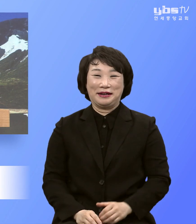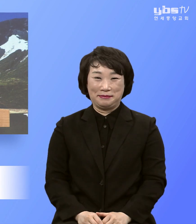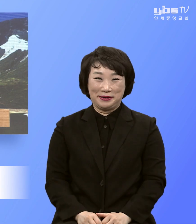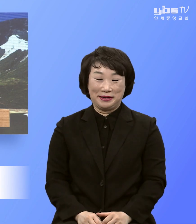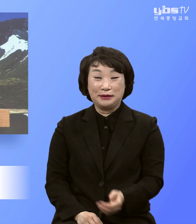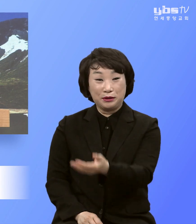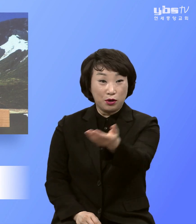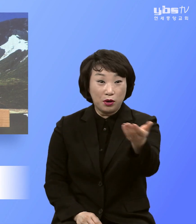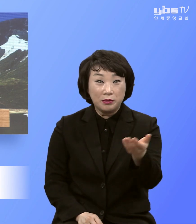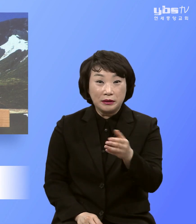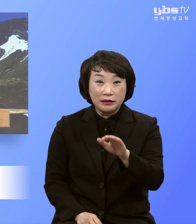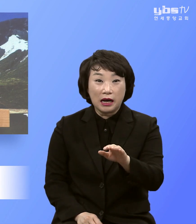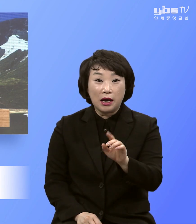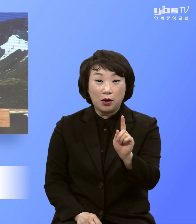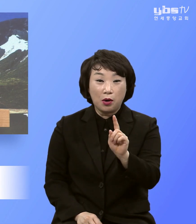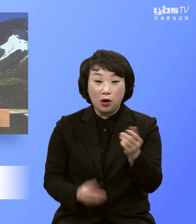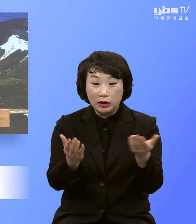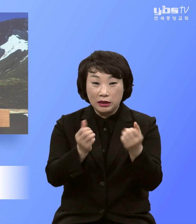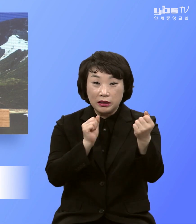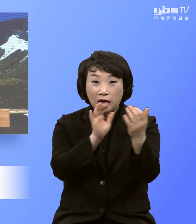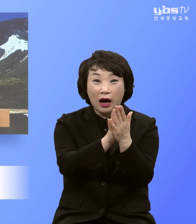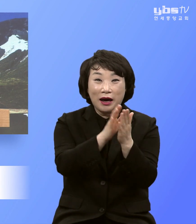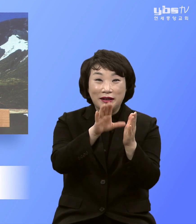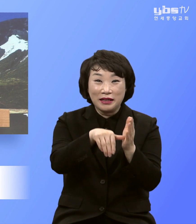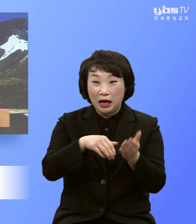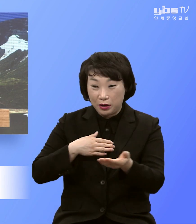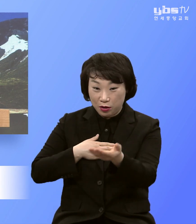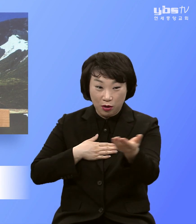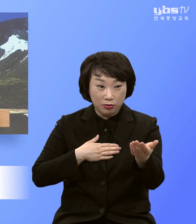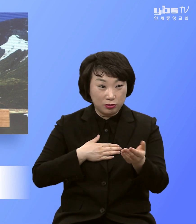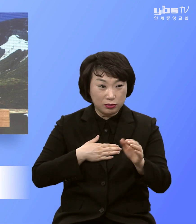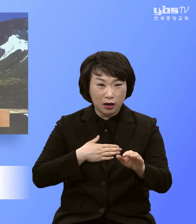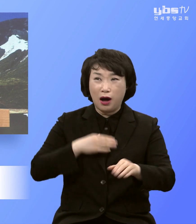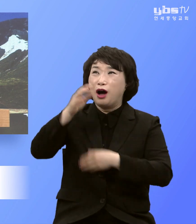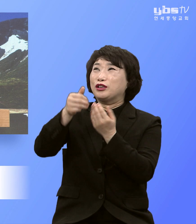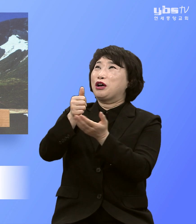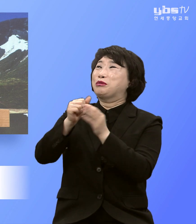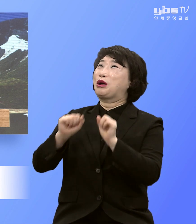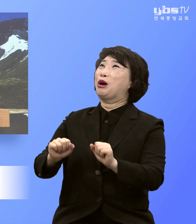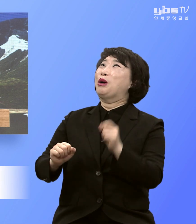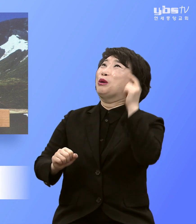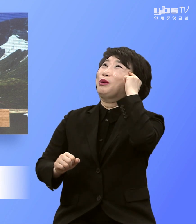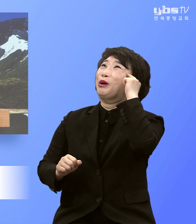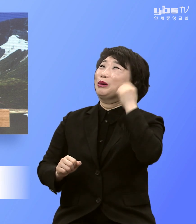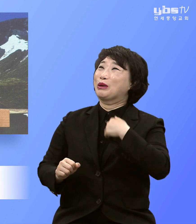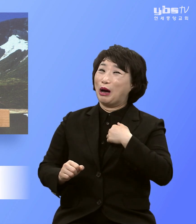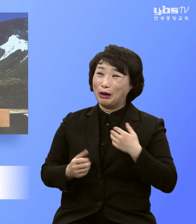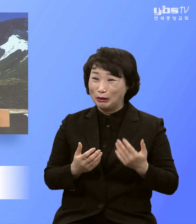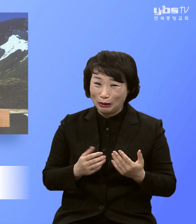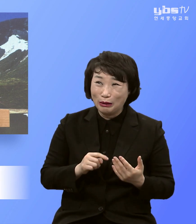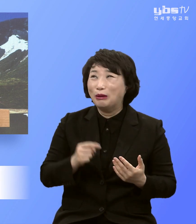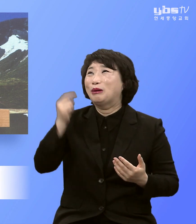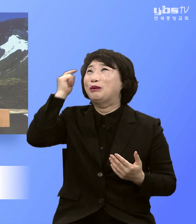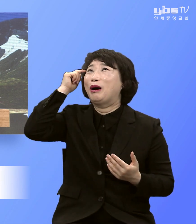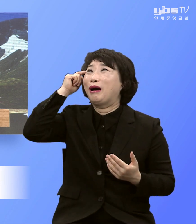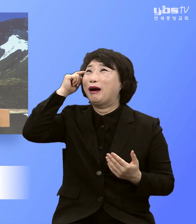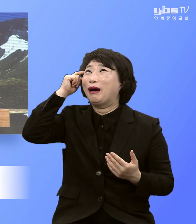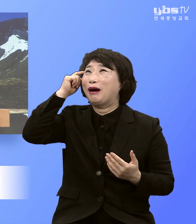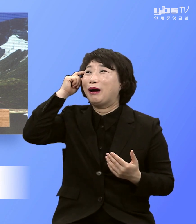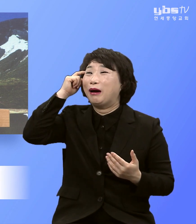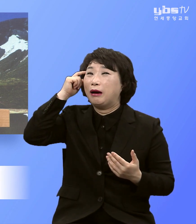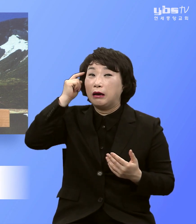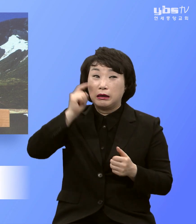아멘합시다. 여러분들이 무슨 일이 닥칠 때 하나님이 계시면 나에게 이럴 수가